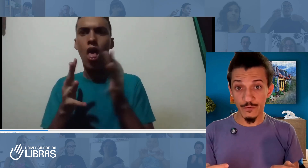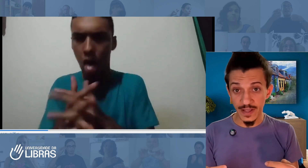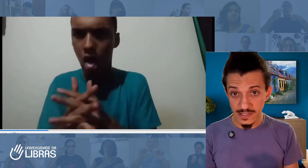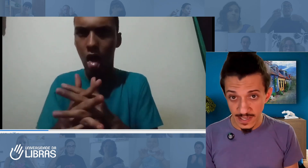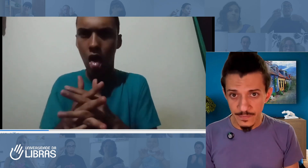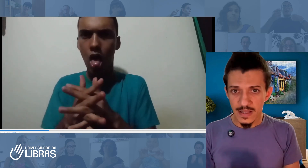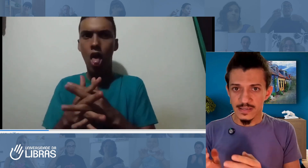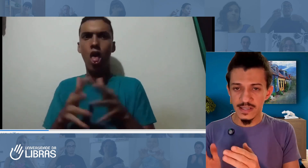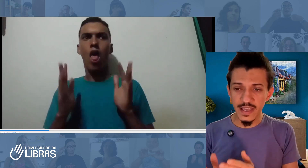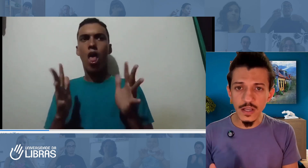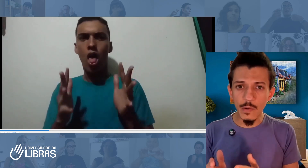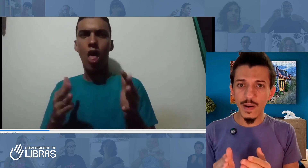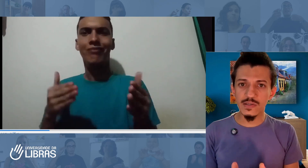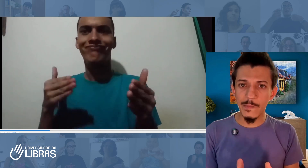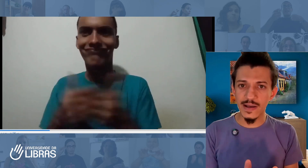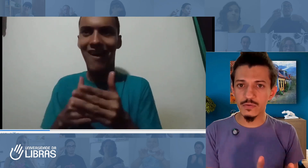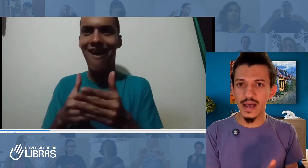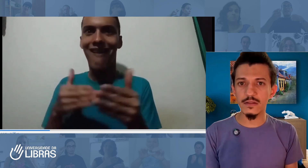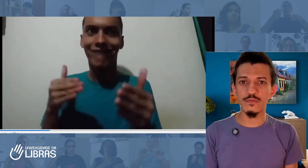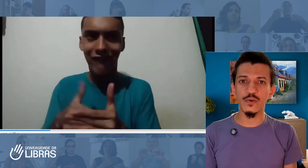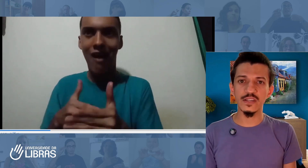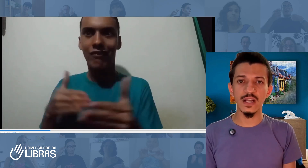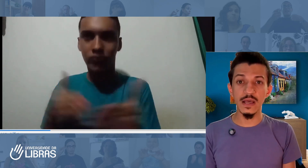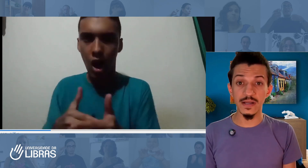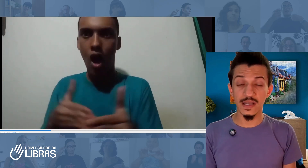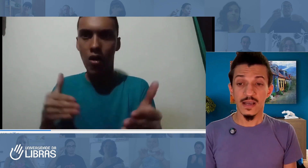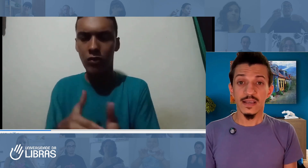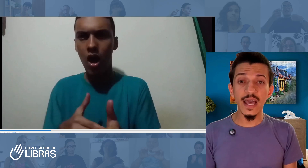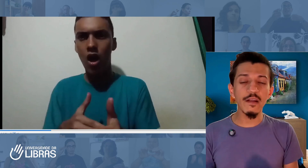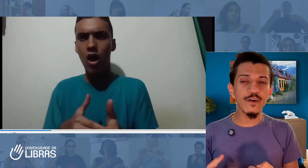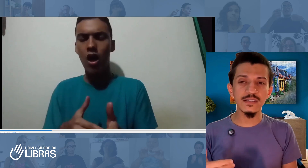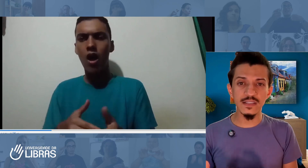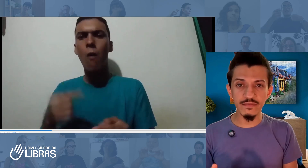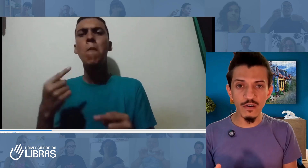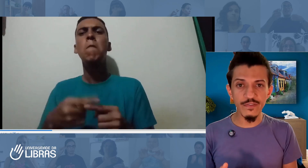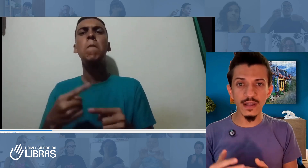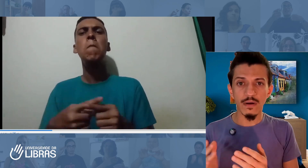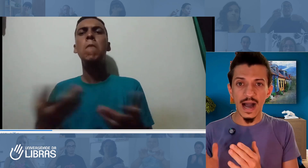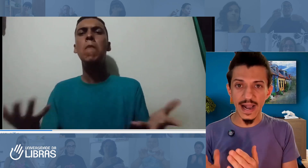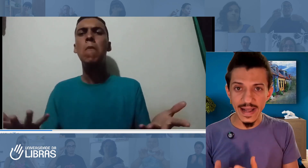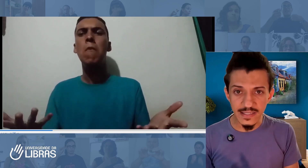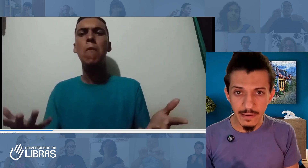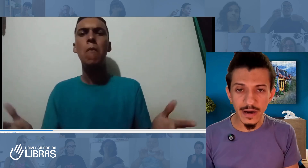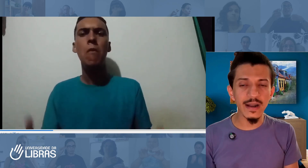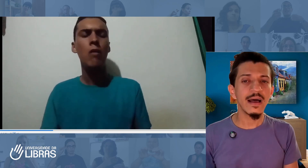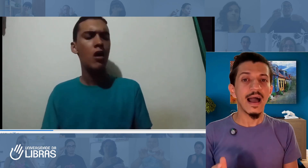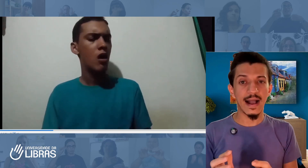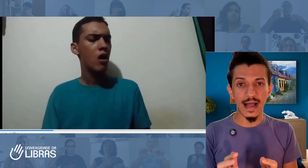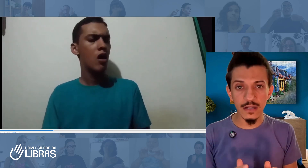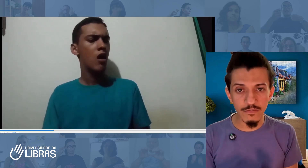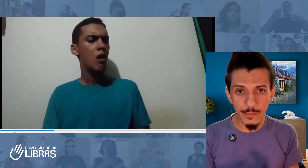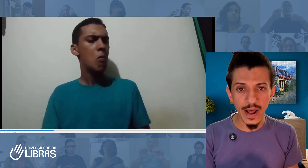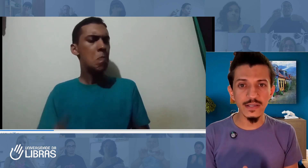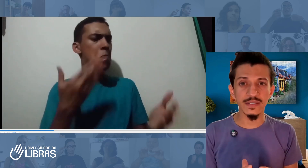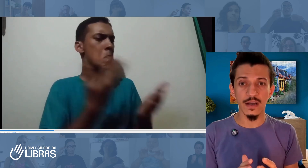assim, seguindo o passo a passo do método fluente em Libras, que ele foi se desenvolvendo a cada semana, a cada nova prática, com